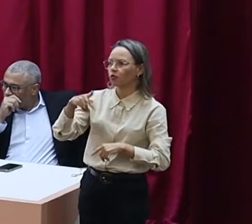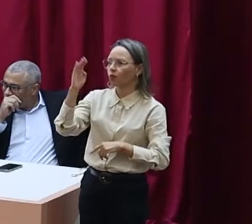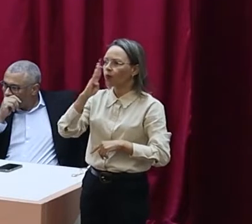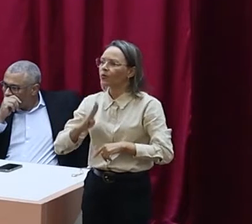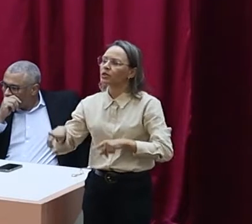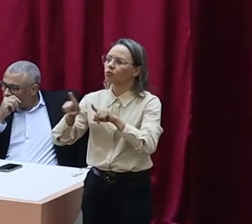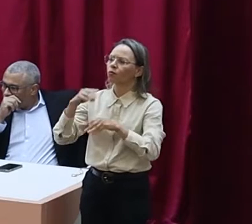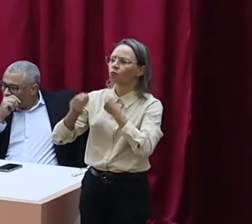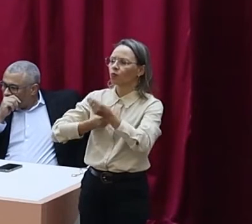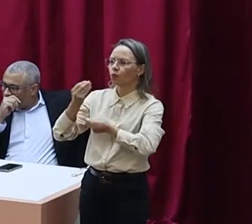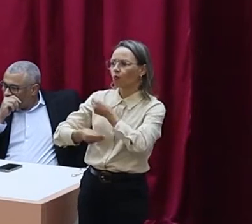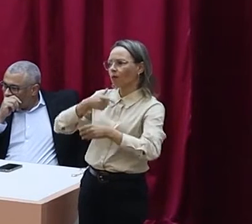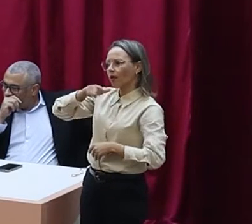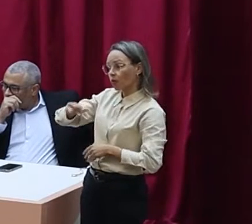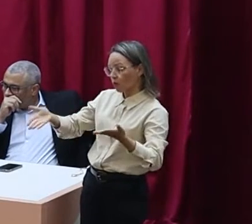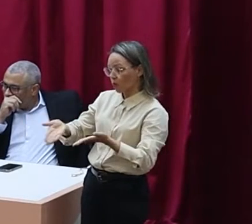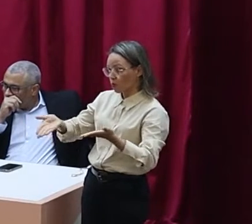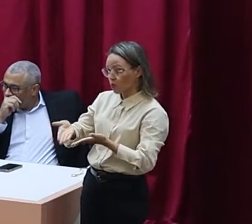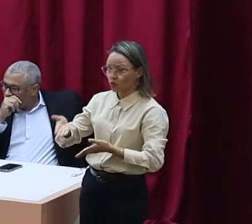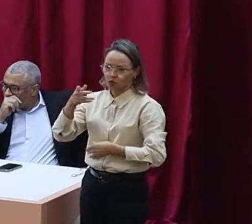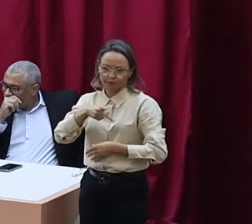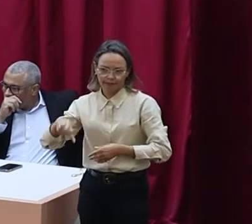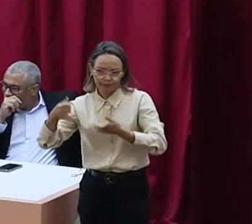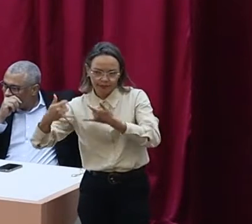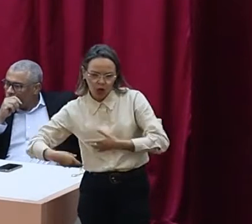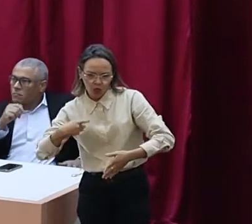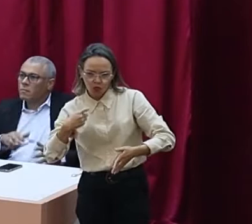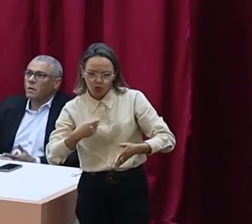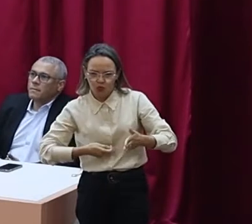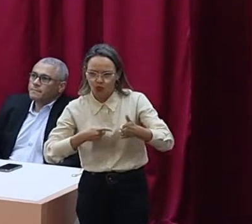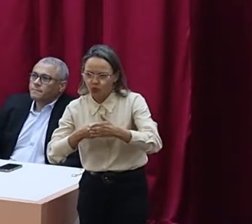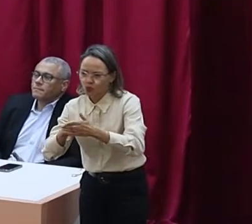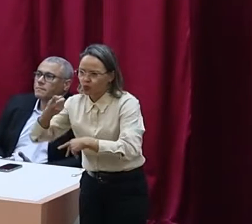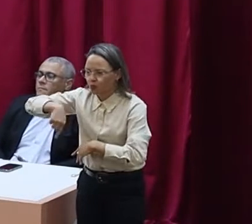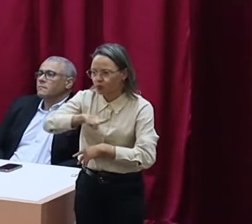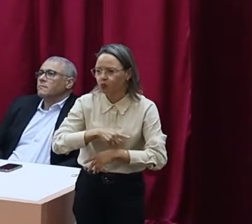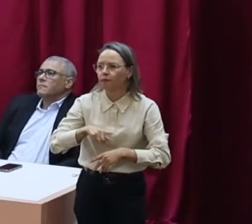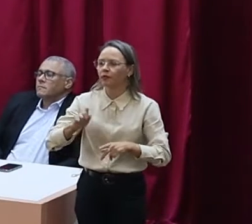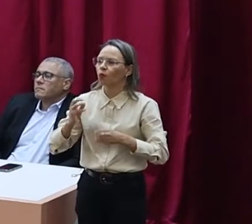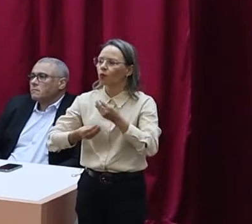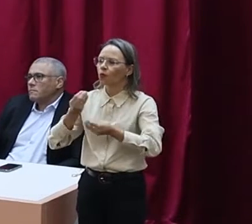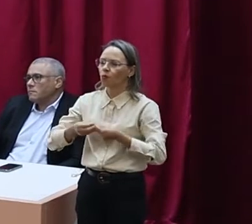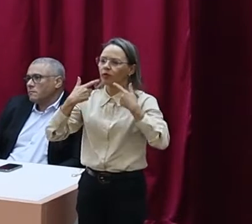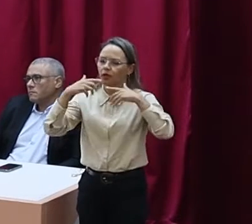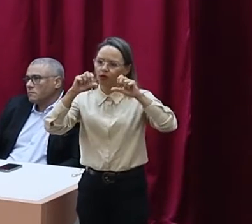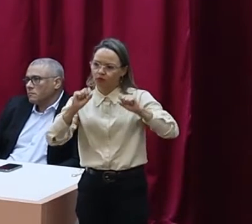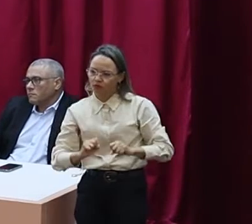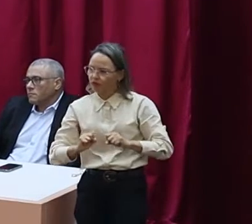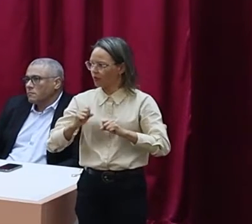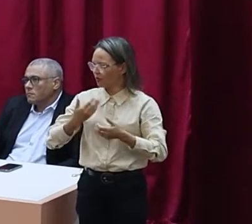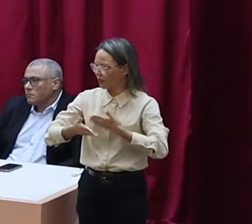sobre as línguas. Hoje, Ricardo nos provoca com o tema Minorias linguísticas bivalentes e conflitos